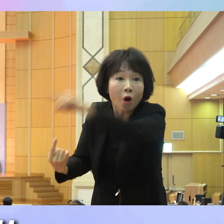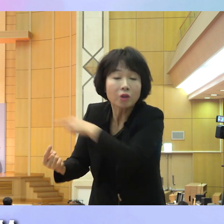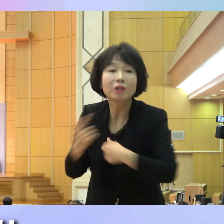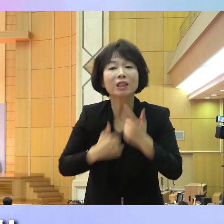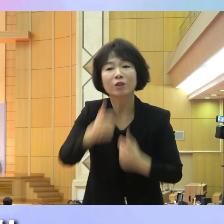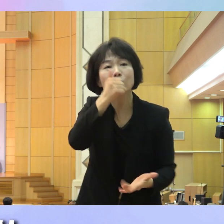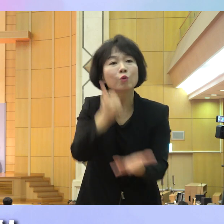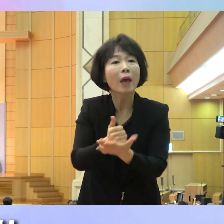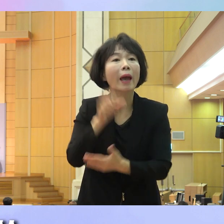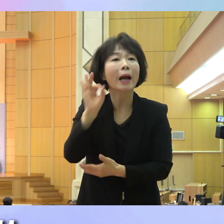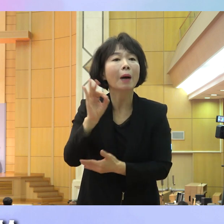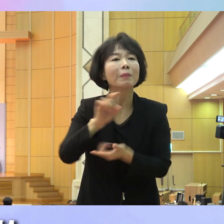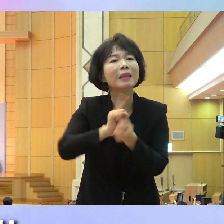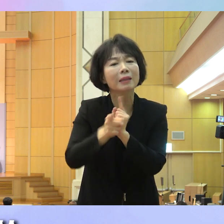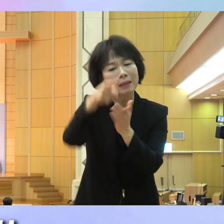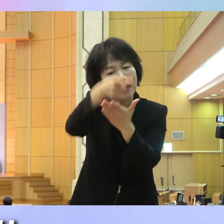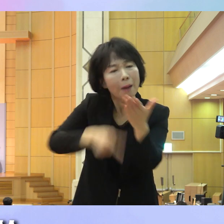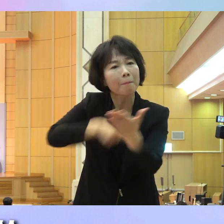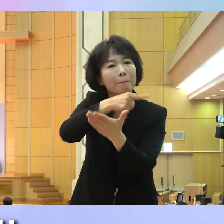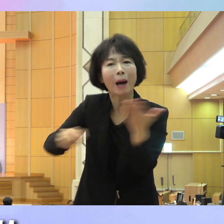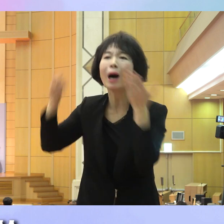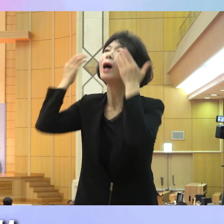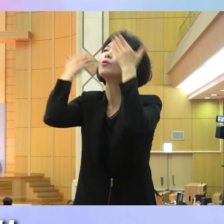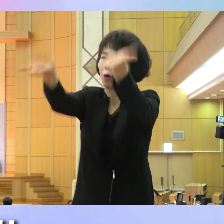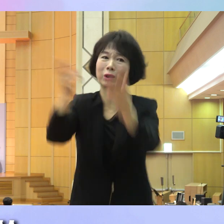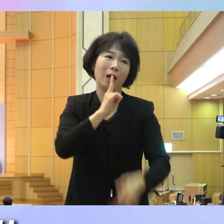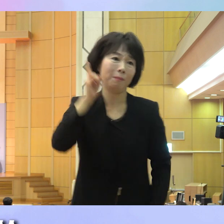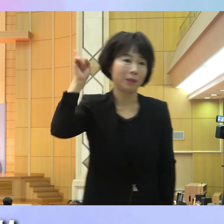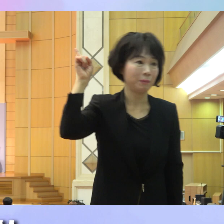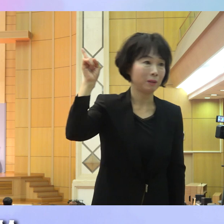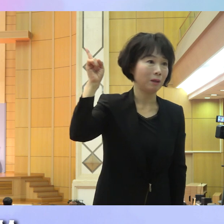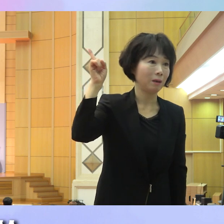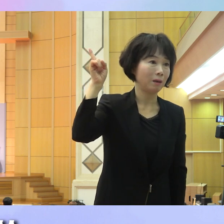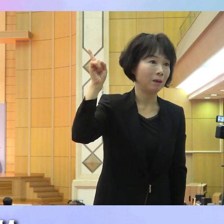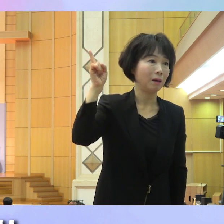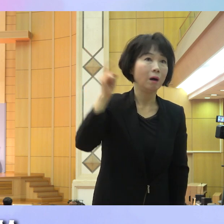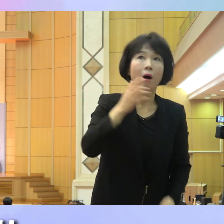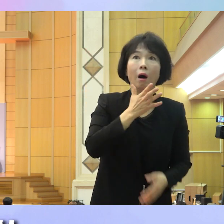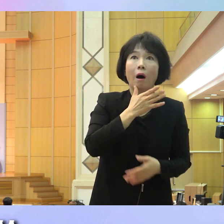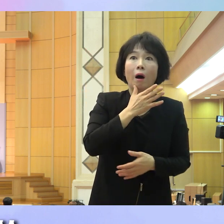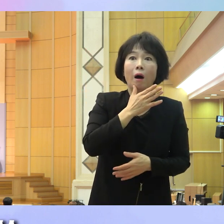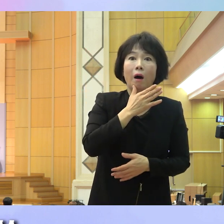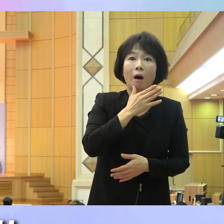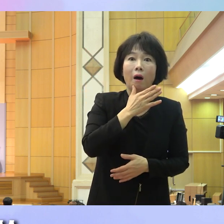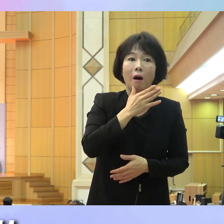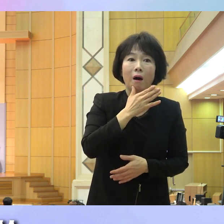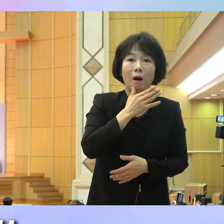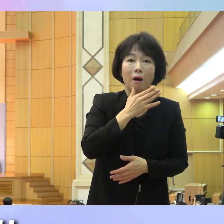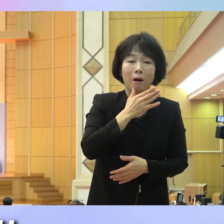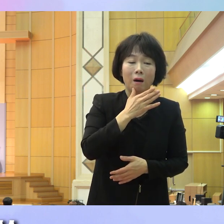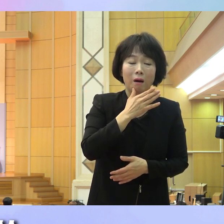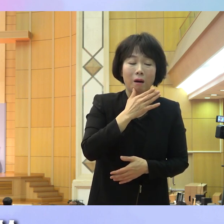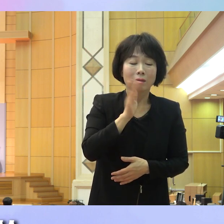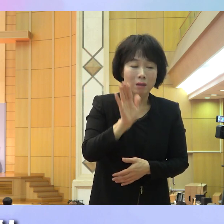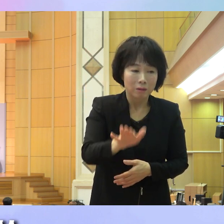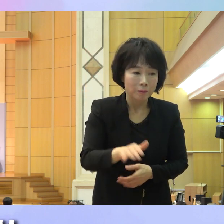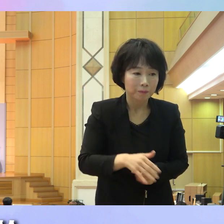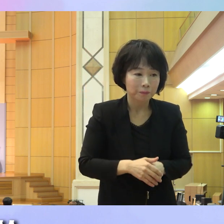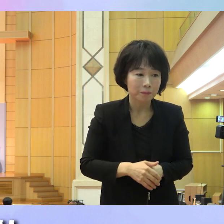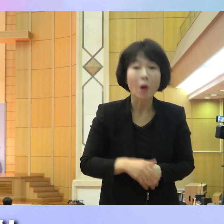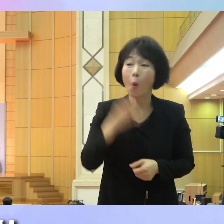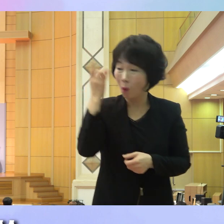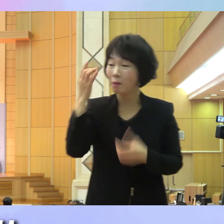못 갚았을지라도 친구라도 갚았다고 한다면 나의 빚은 갚아진 거잖아요. 그래서